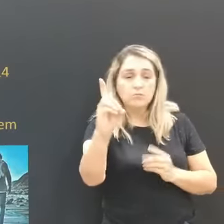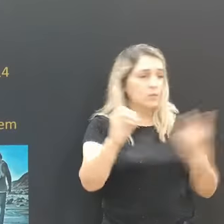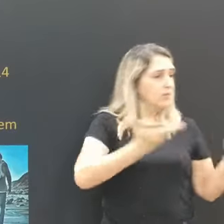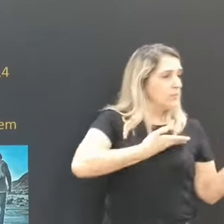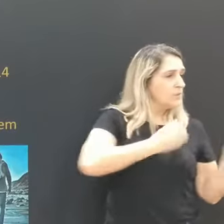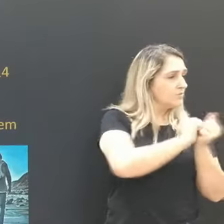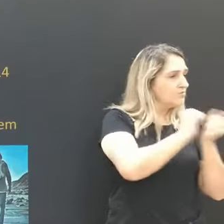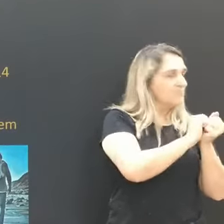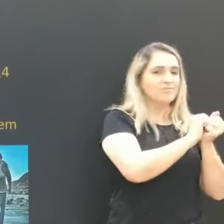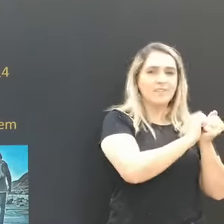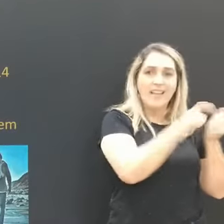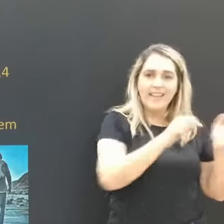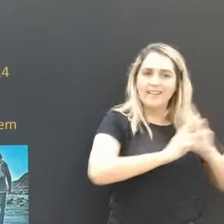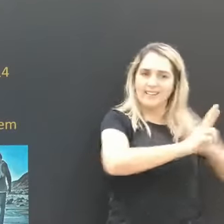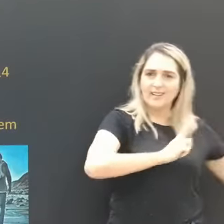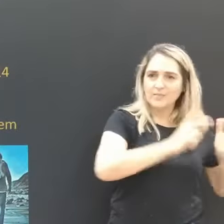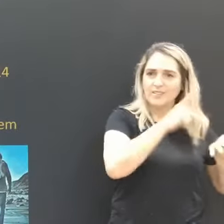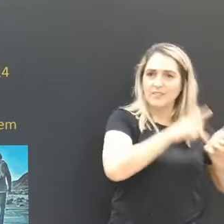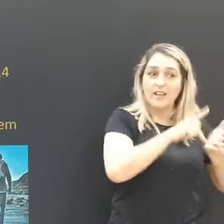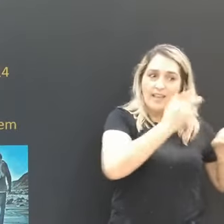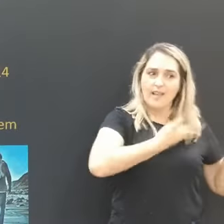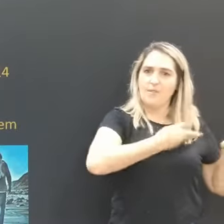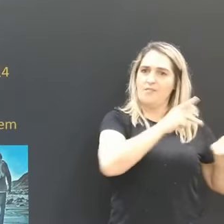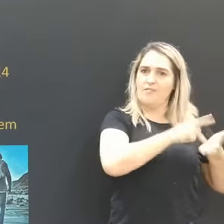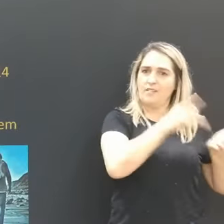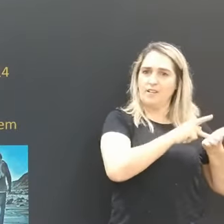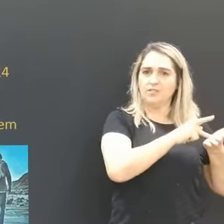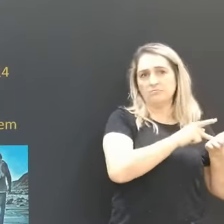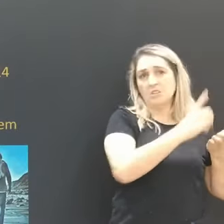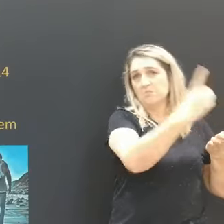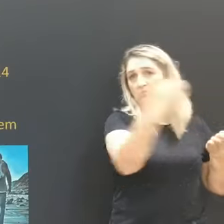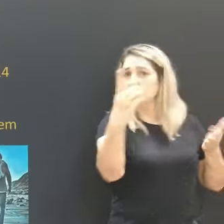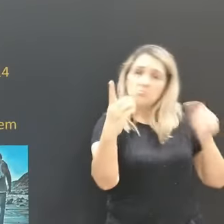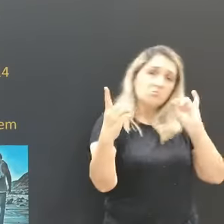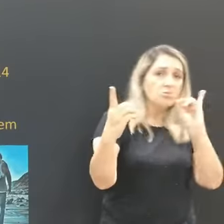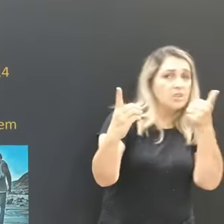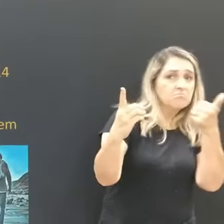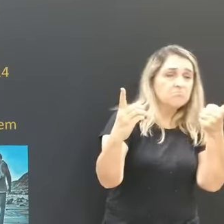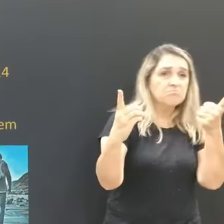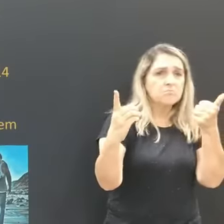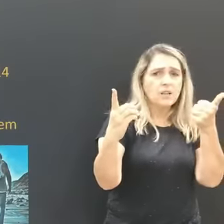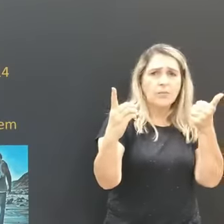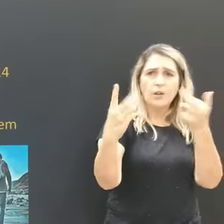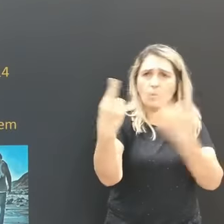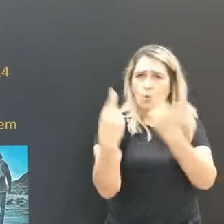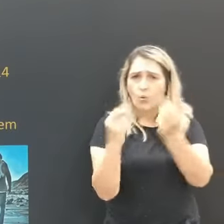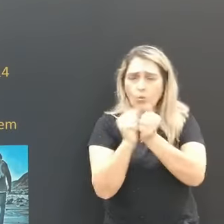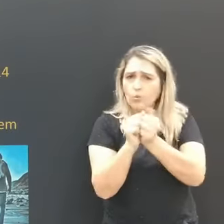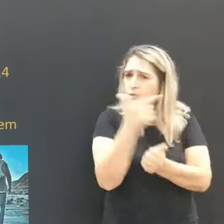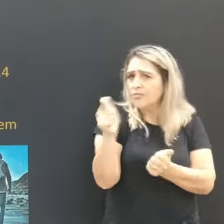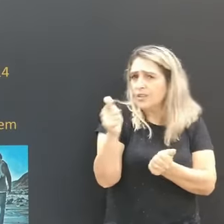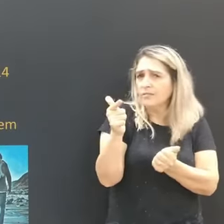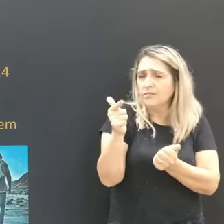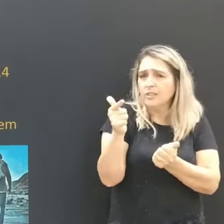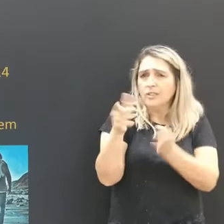às vezes a gente começa a olhar e a gente vê muitos amigos, muitas pessoas caminhando, são relacionamentos diferentes, são amizades